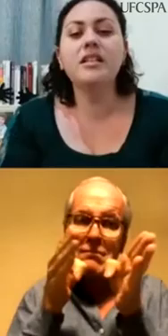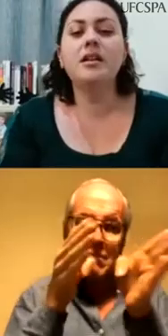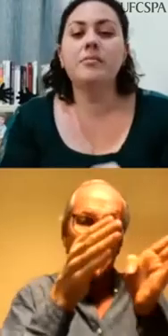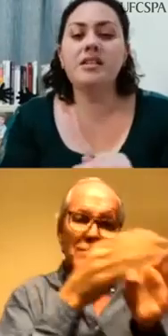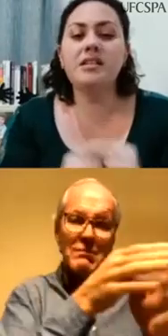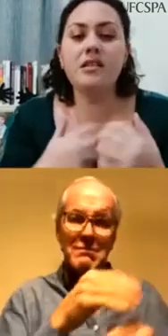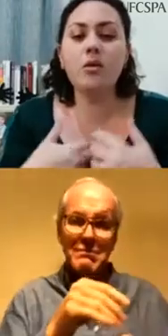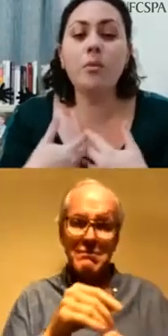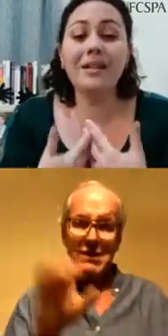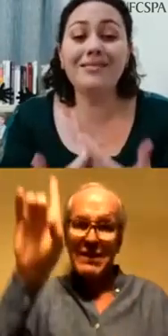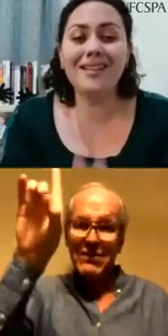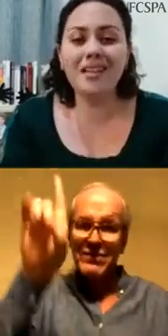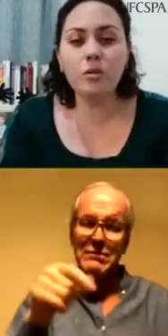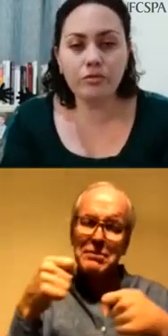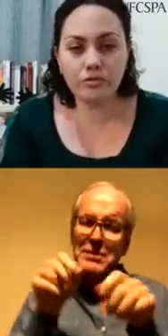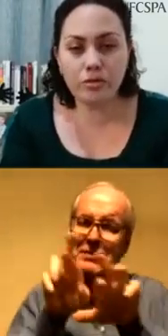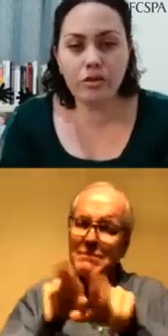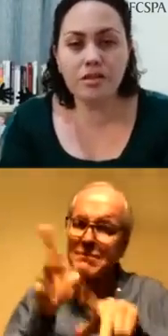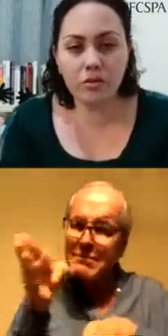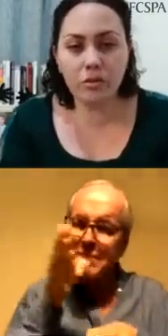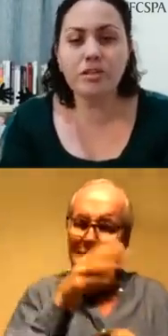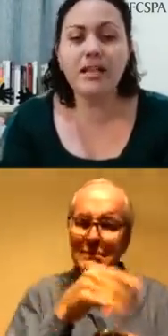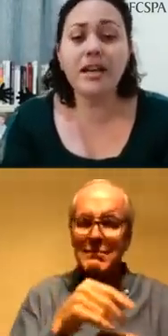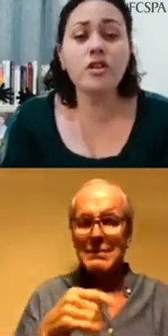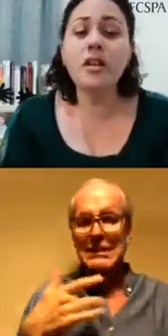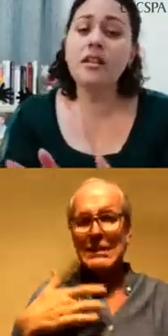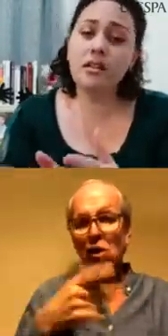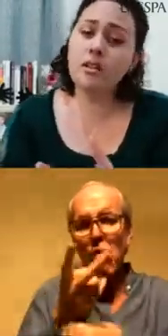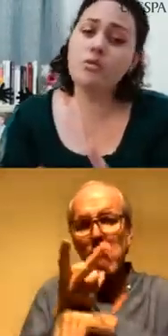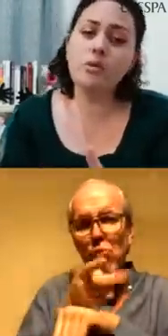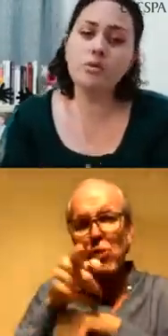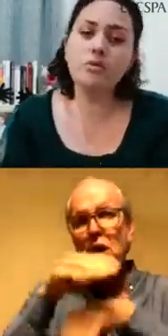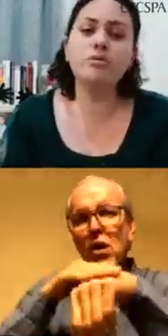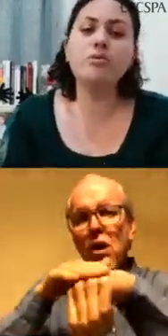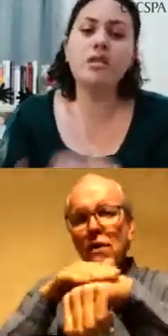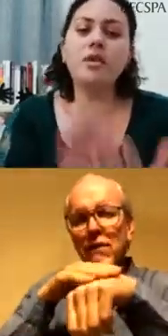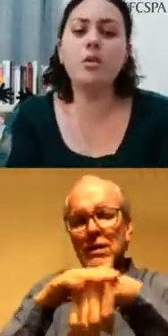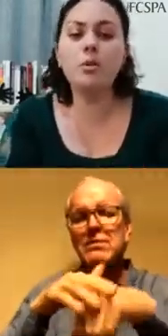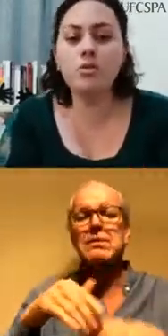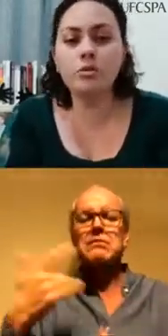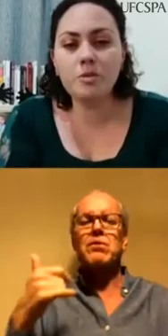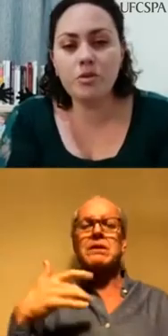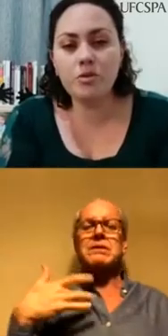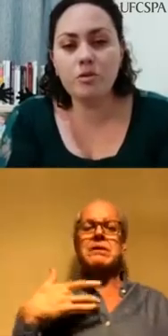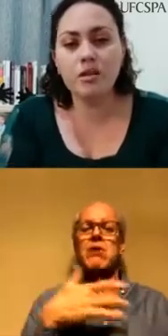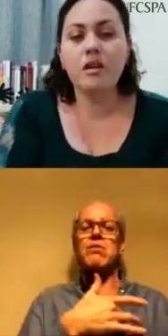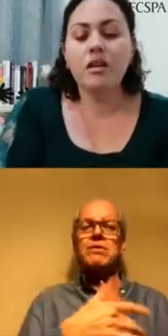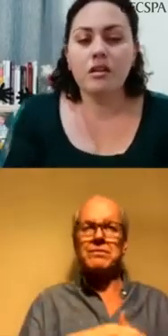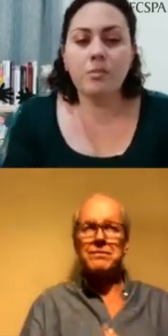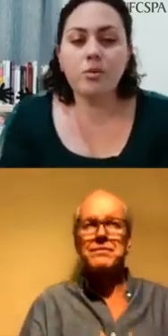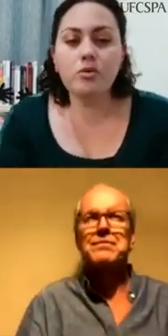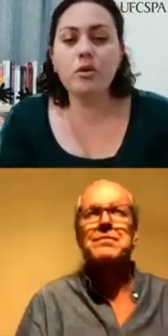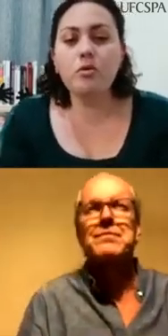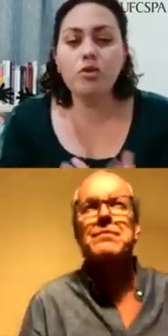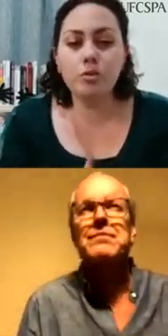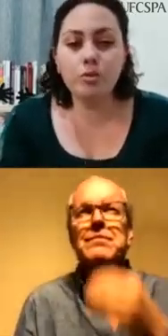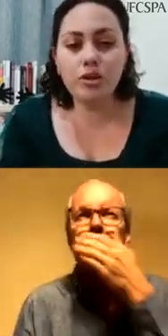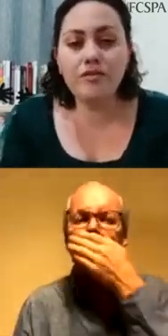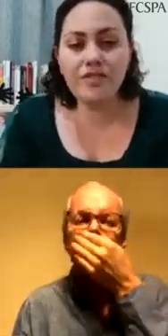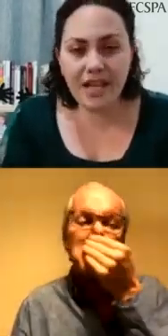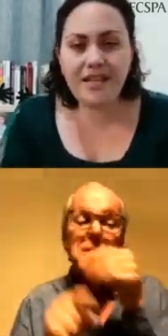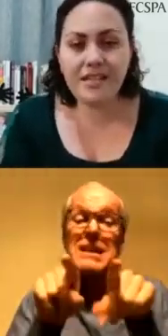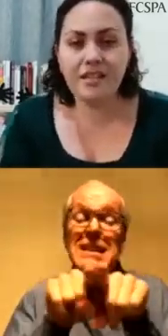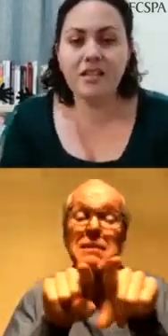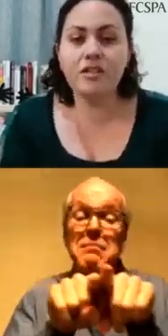surda, precisa compreender como funciona essa comunidade, e não só os surdos, também como as outras pessoas que possuem algum tipo